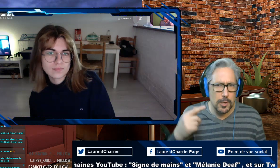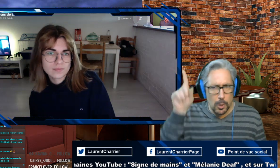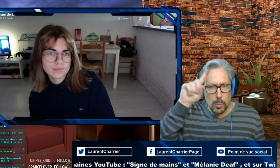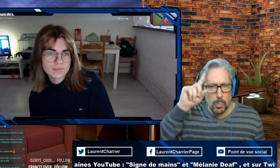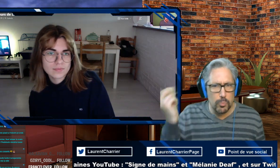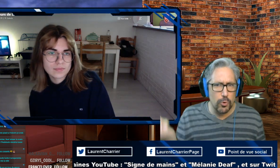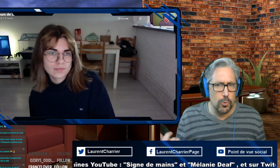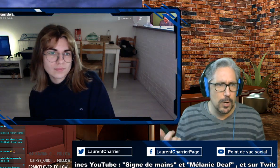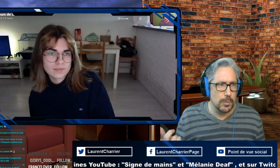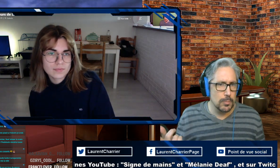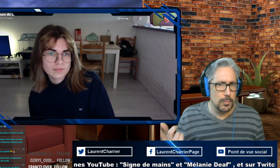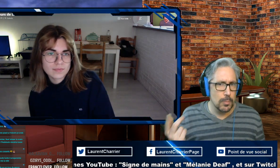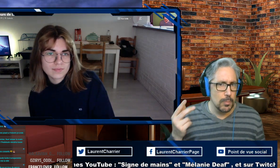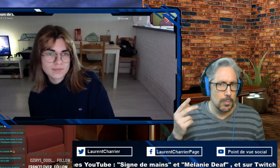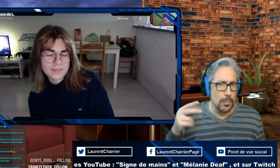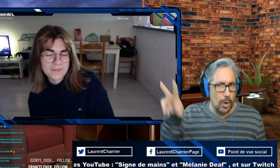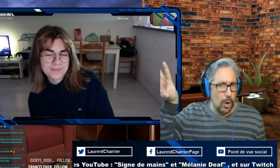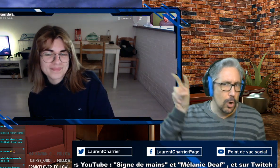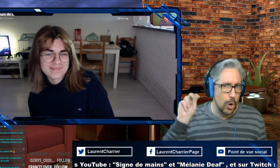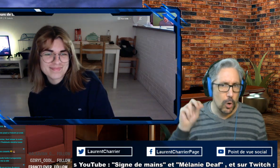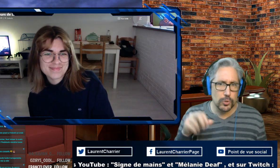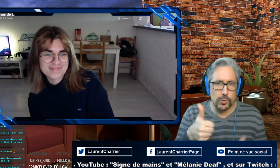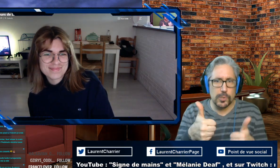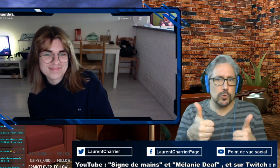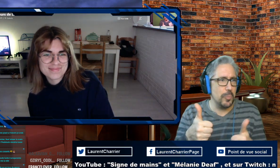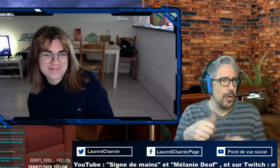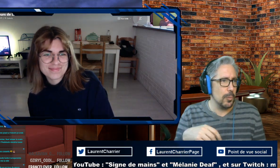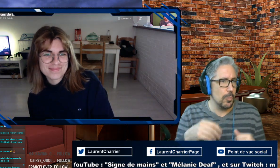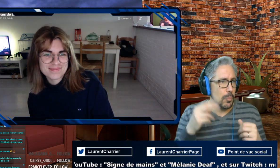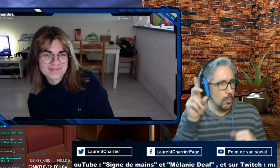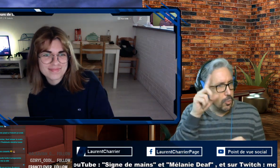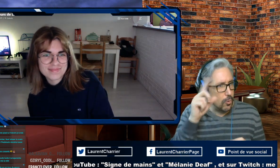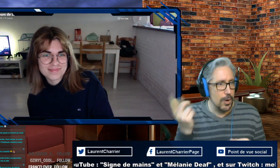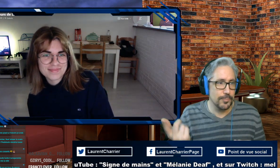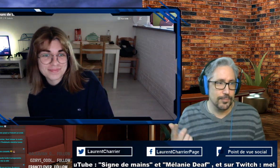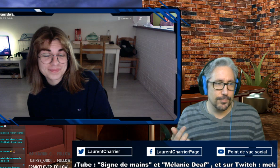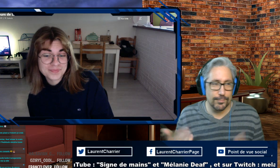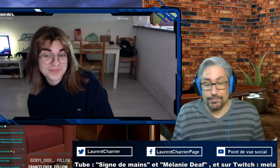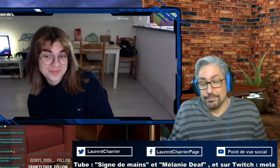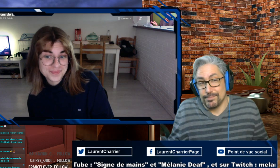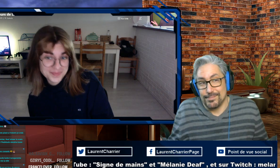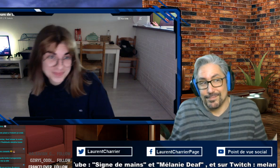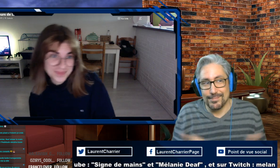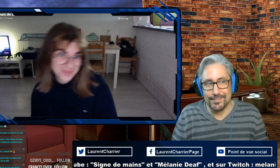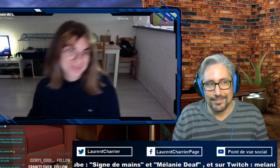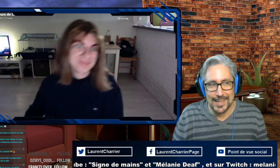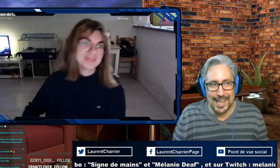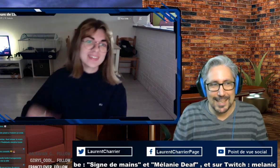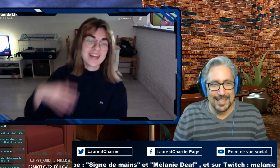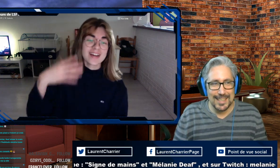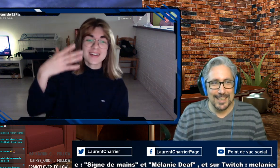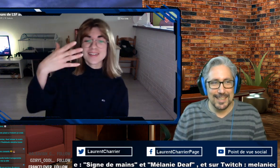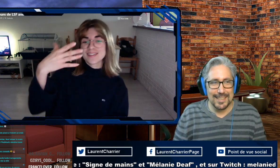dit, mais pourquoi? Entendre, c'est super. Pourquoi?